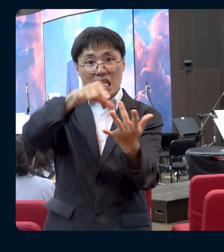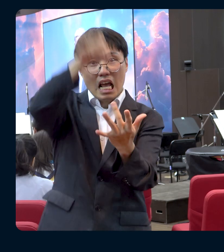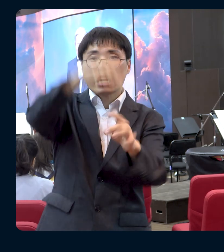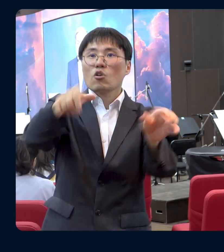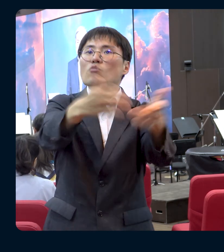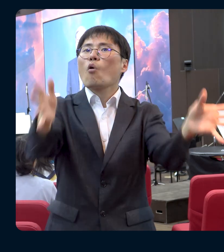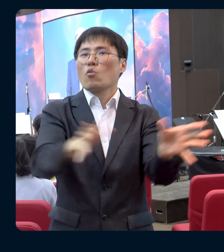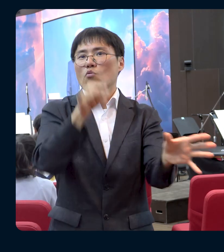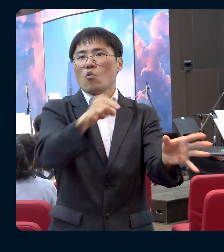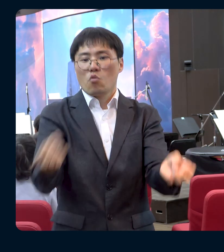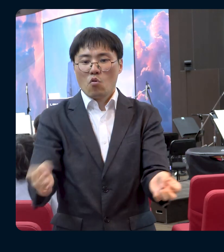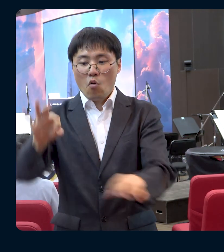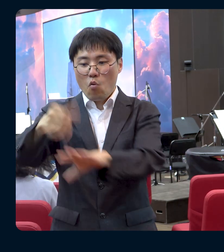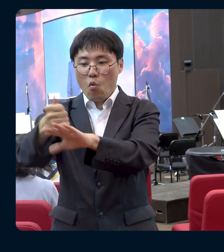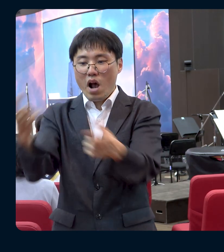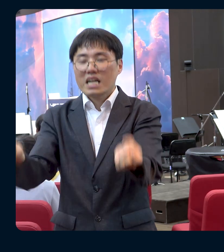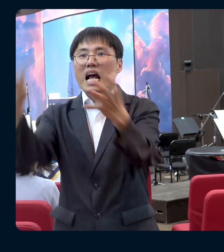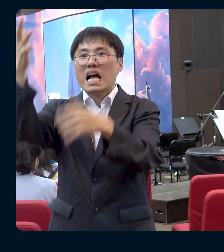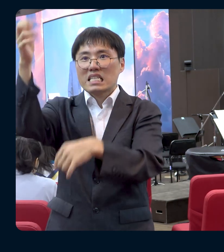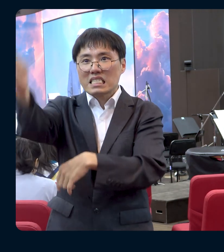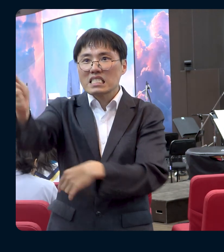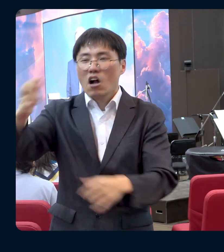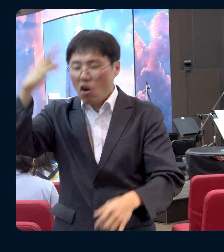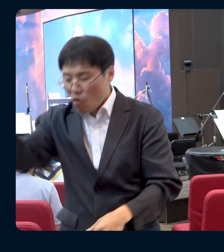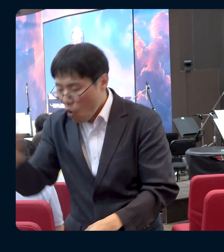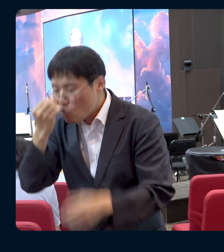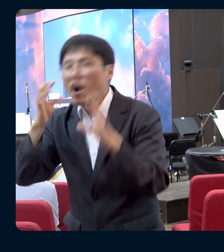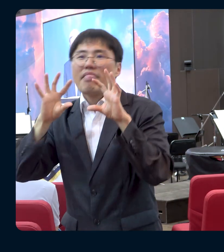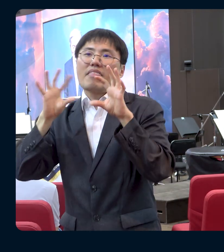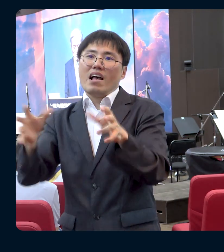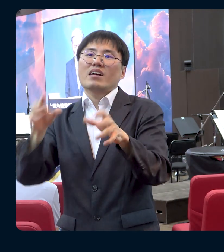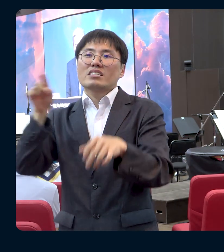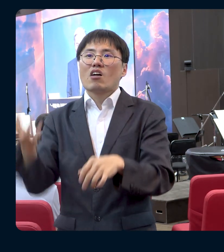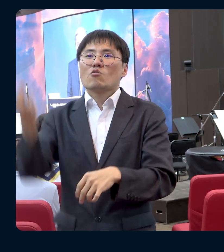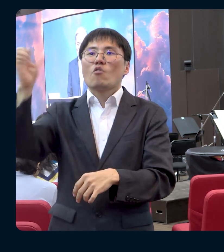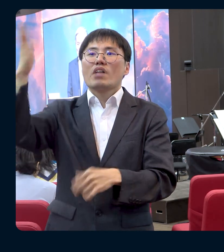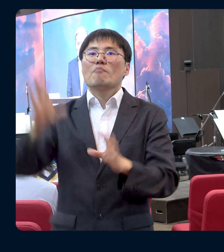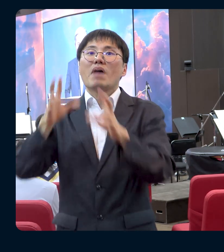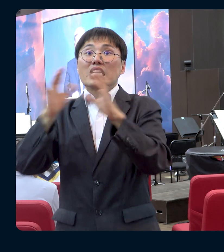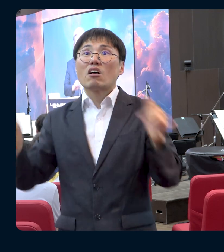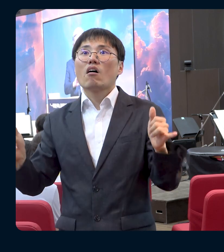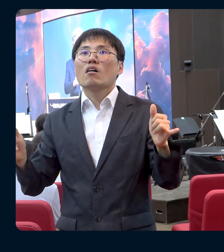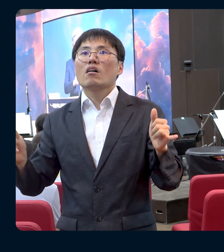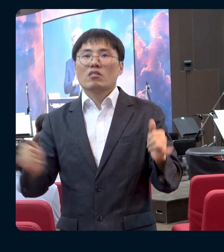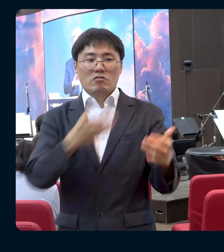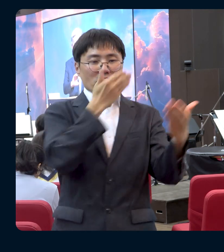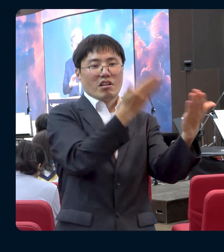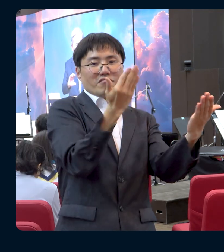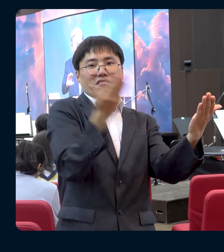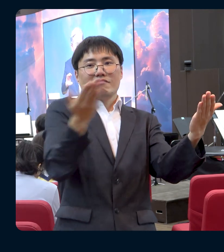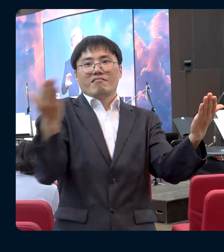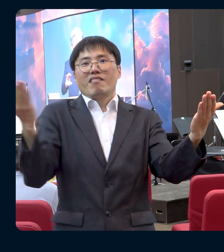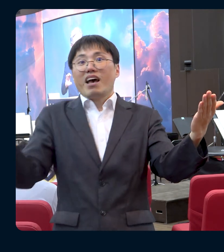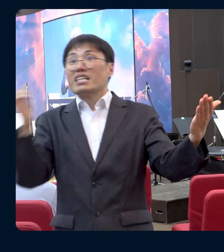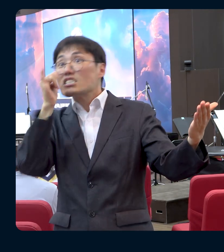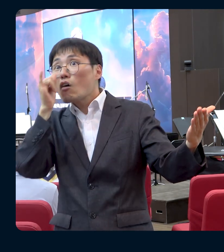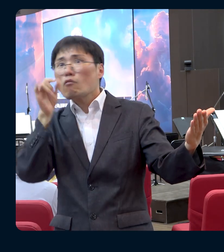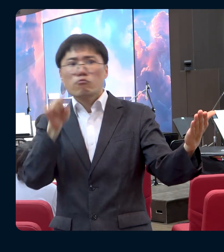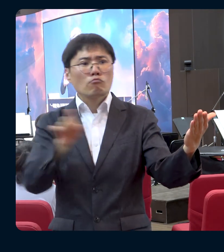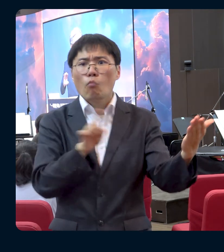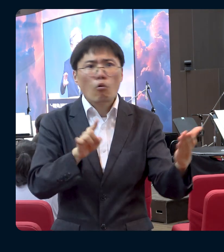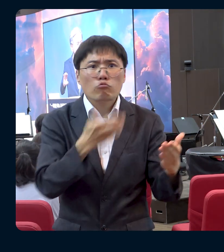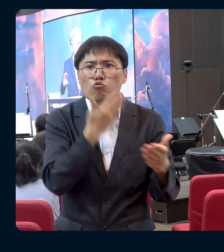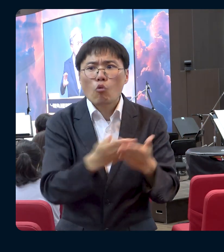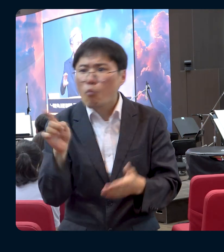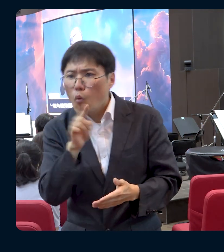보면 택하신 족속, 왕같은 제사장들, 거룩한 나라, 그의 소유된 백성이라고 병렬로 쫙 늘어놓아서